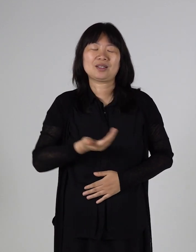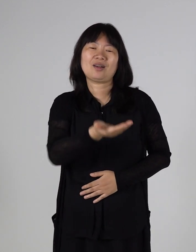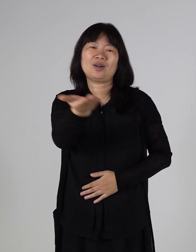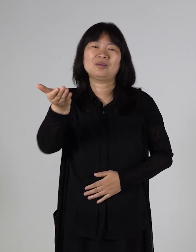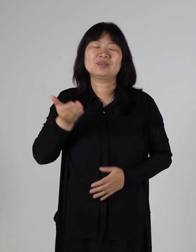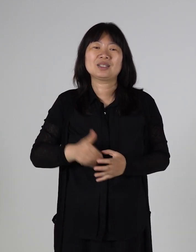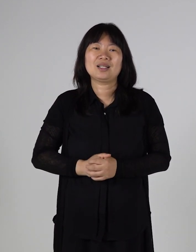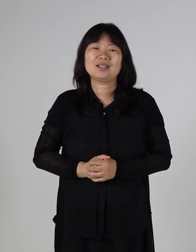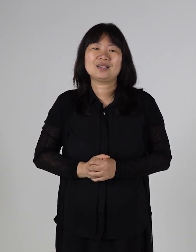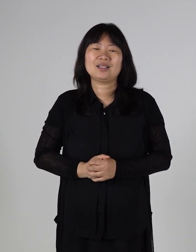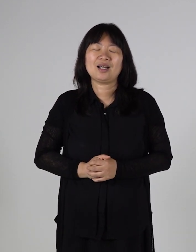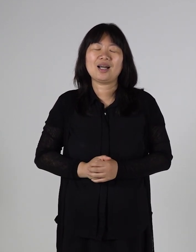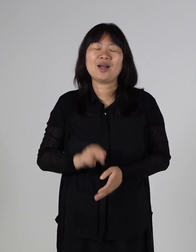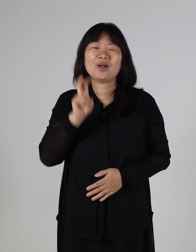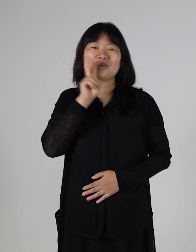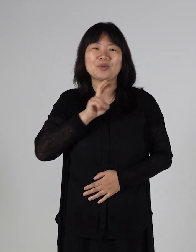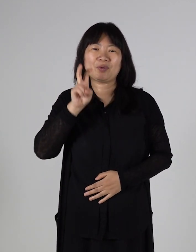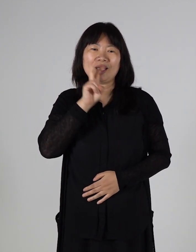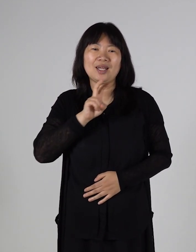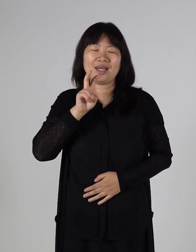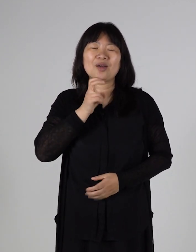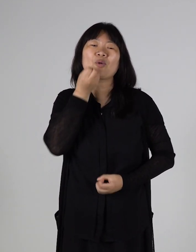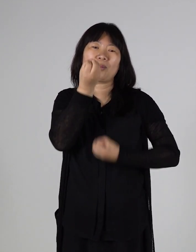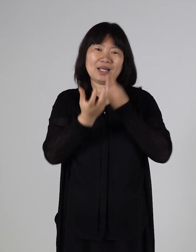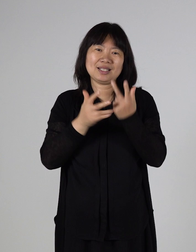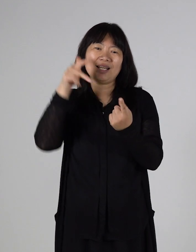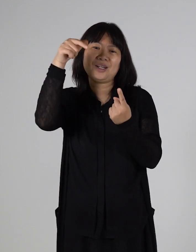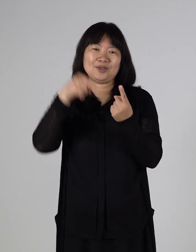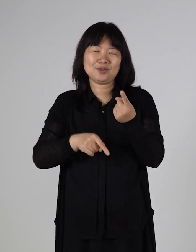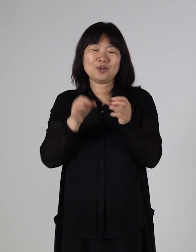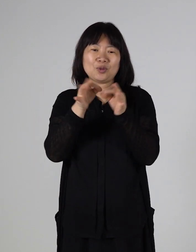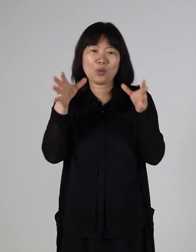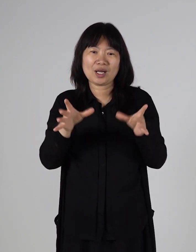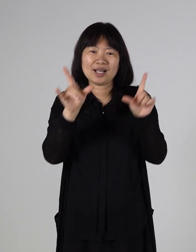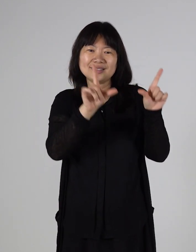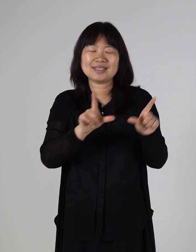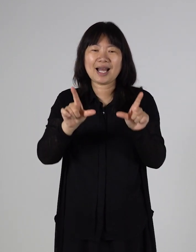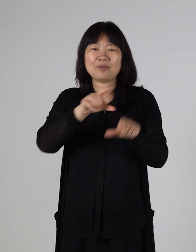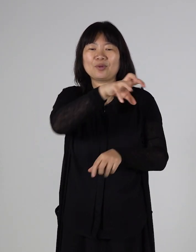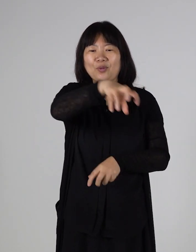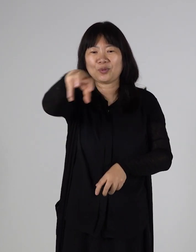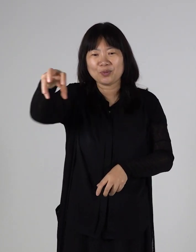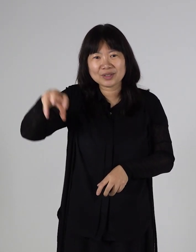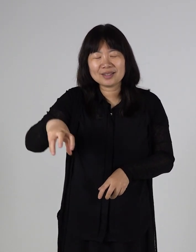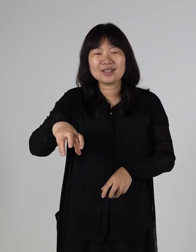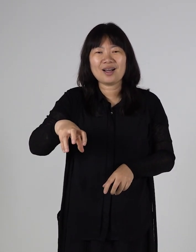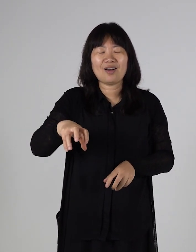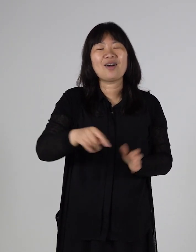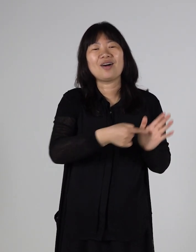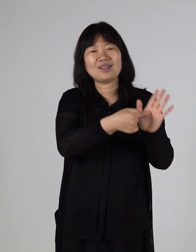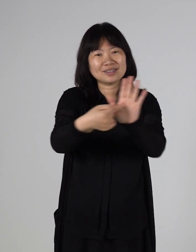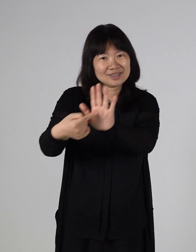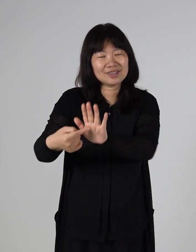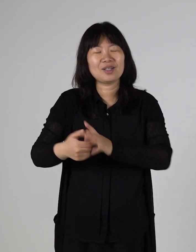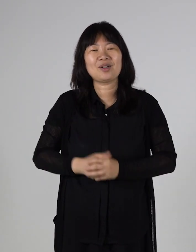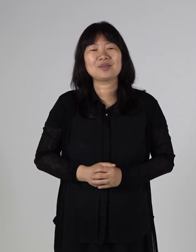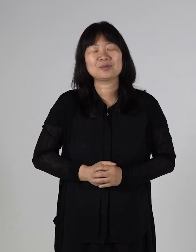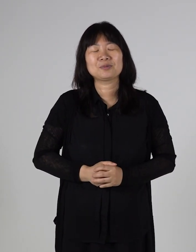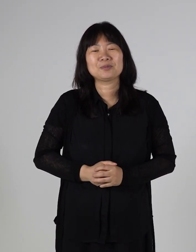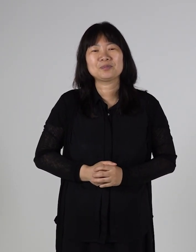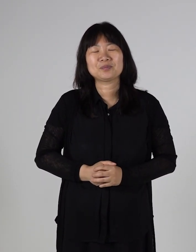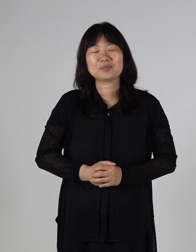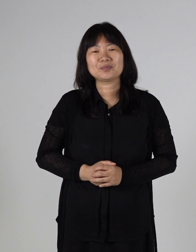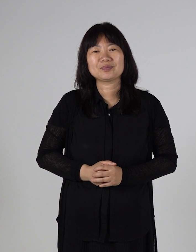여러분들의 절절한 노래가 또 한 주간에도 삶의 현장에서 흘러가고